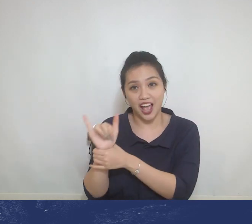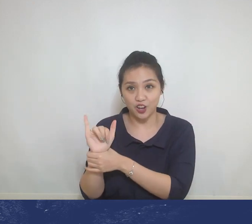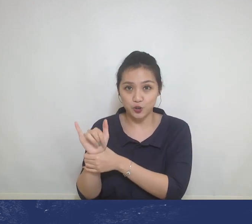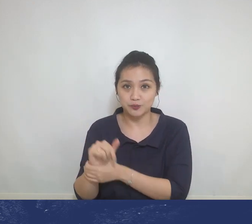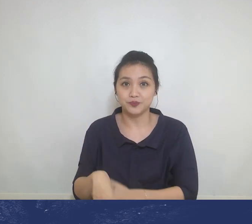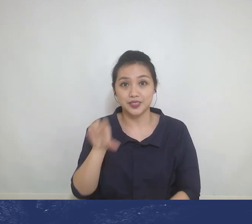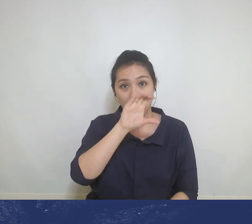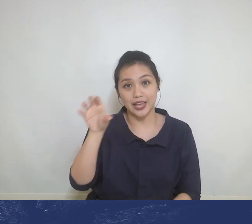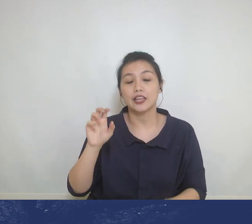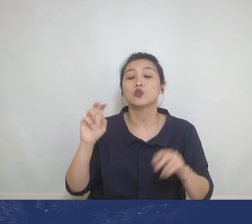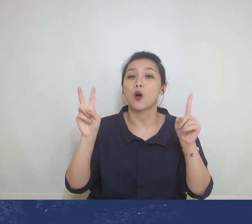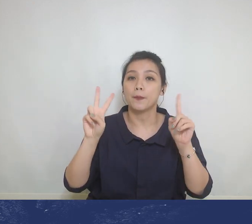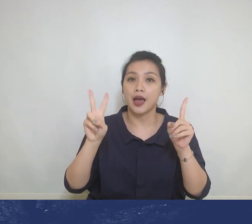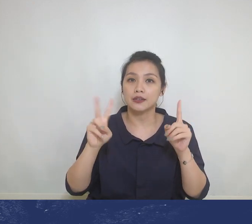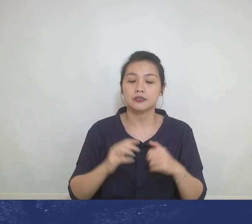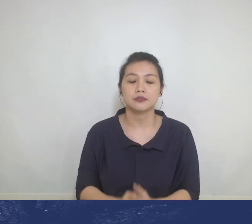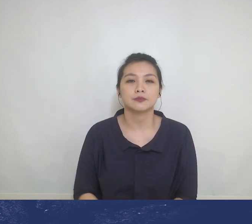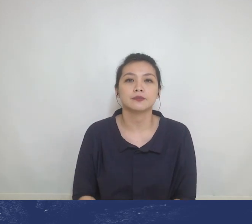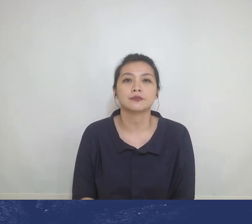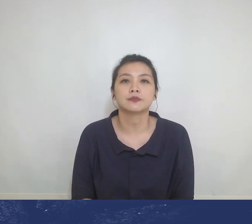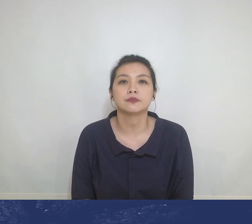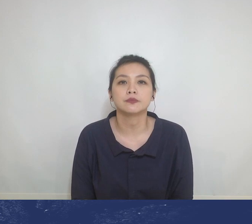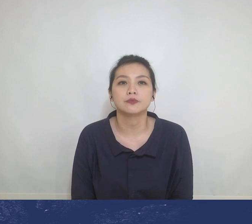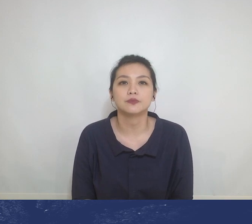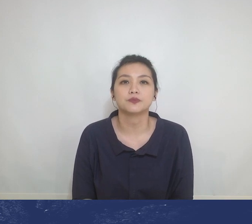dibilang begini, di ayat yang ke-12 dulu ya, sorry,